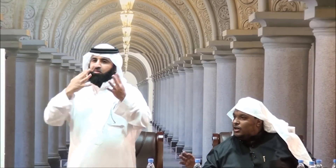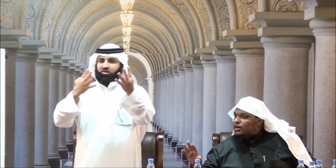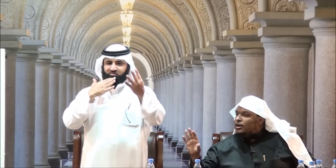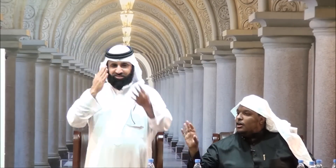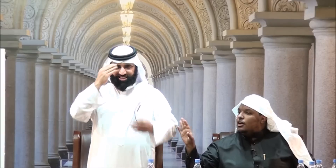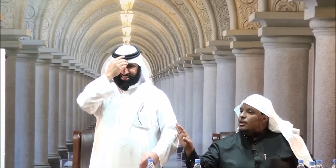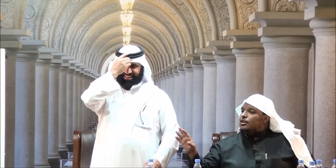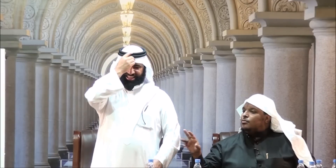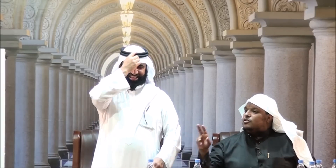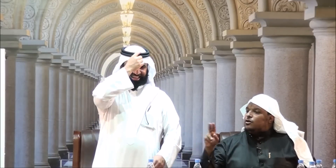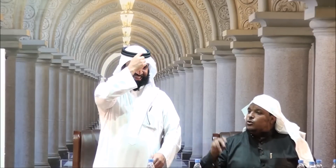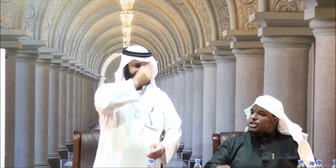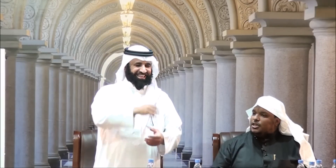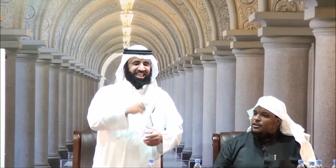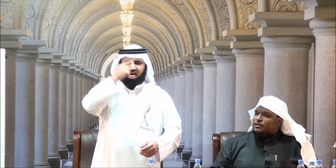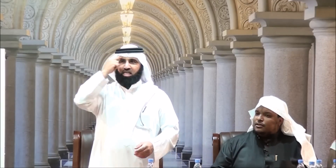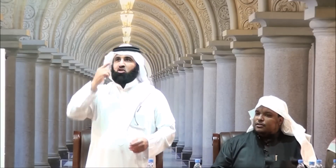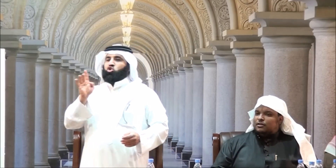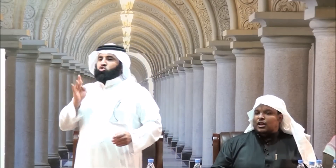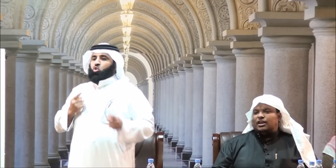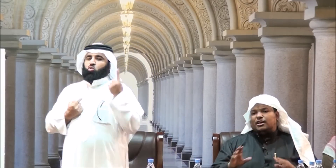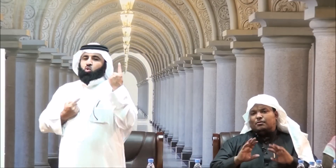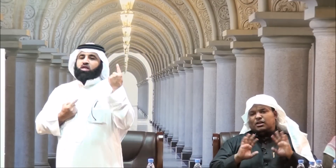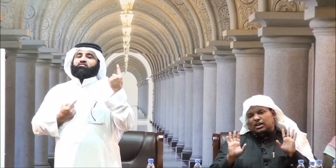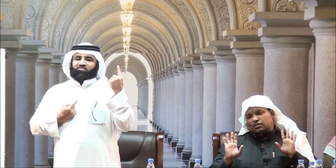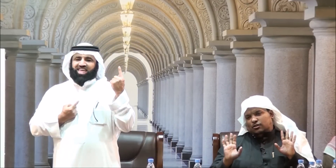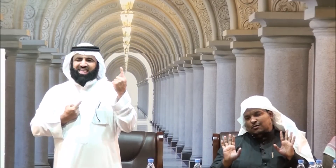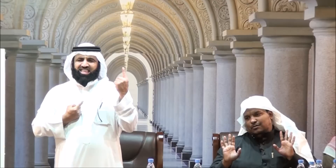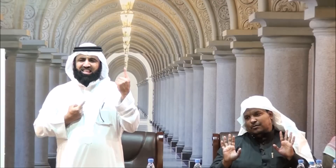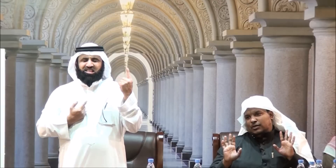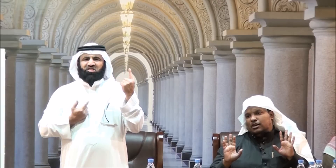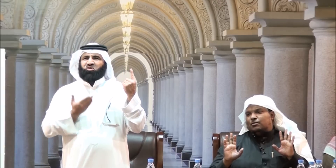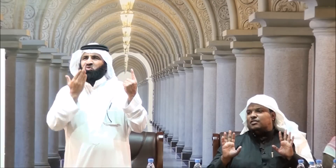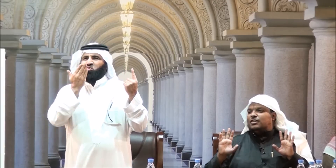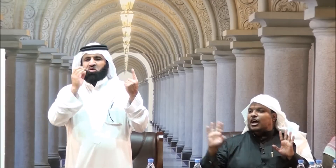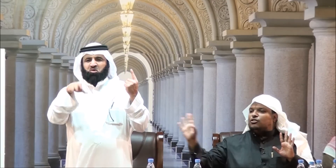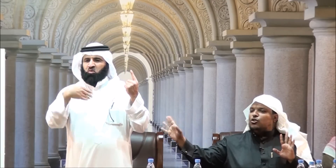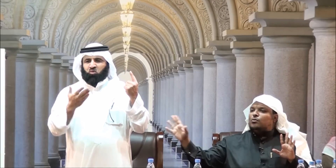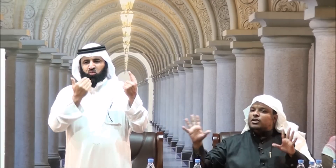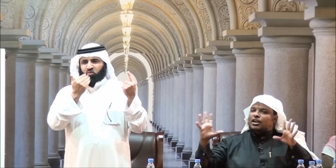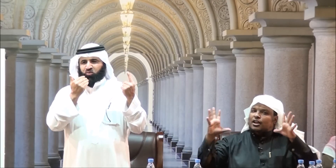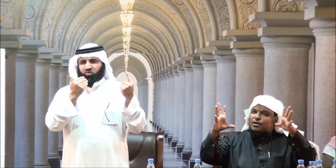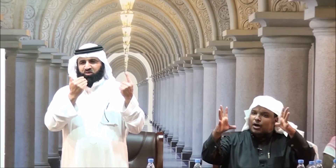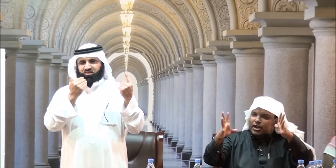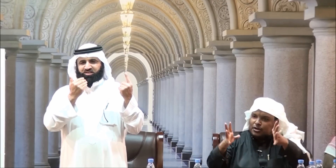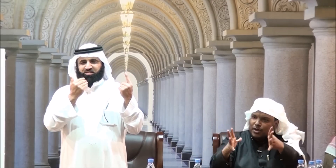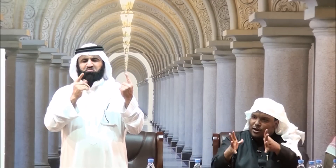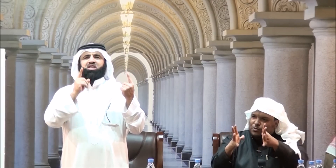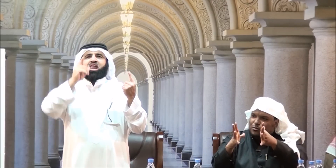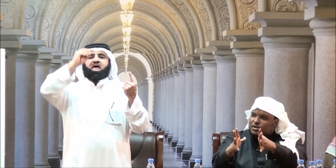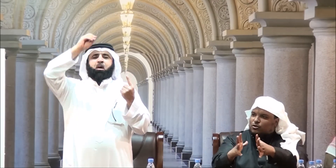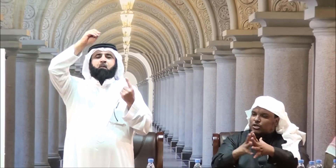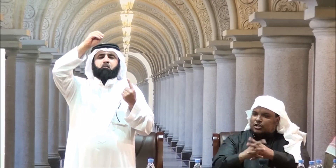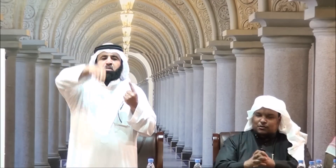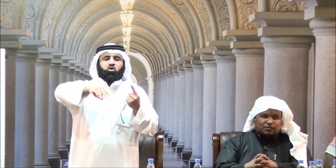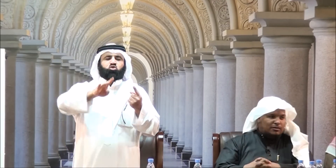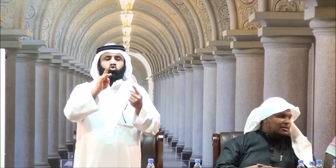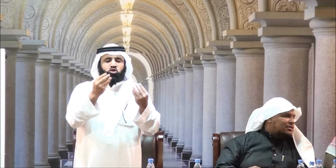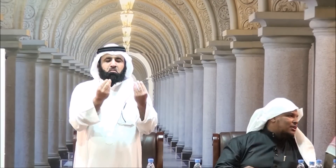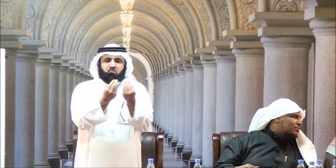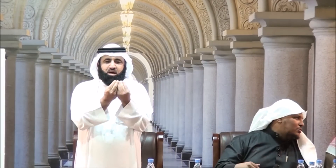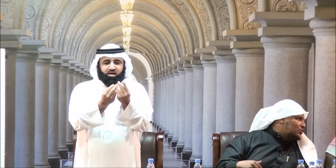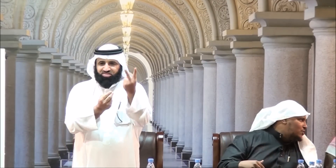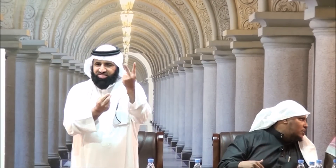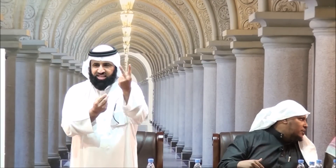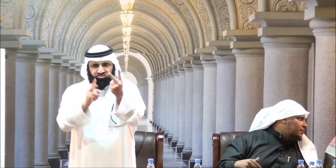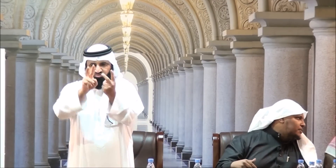أما المتزوجين حقيقة ما دعيت لهم، بس دعيت لهم إن الله يبارك بينهم وبين